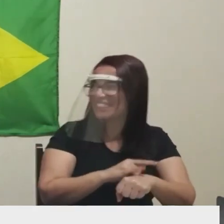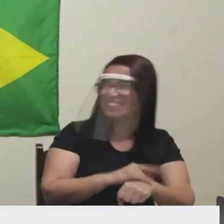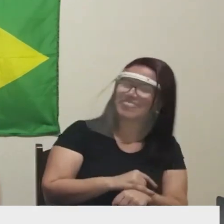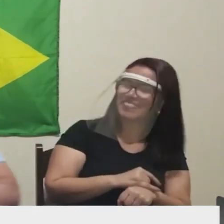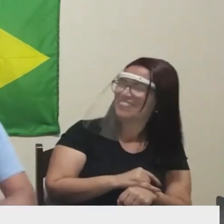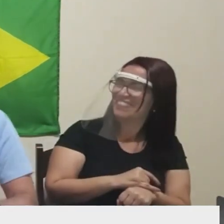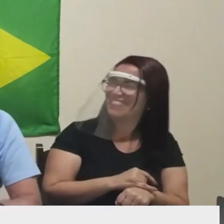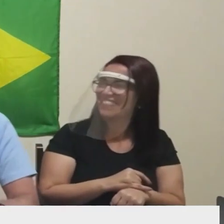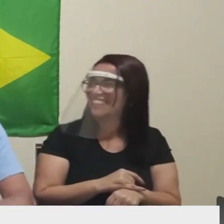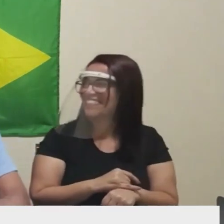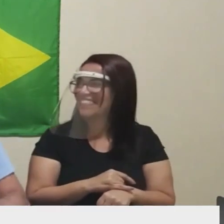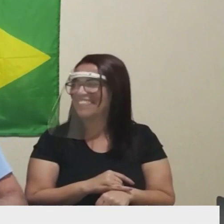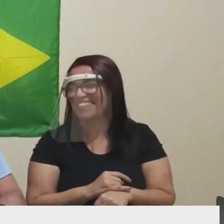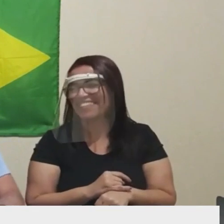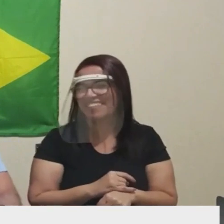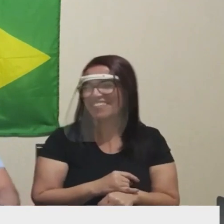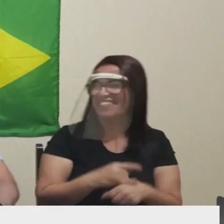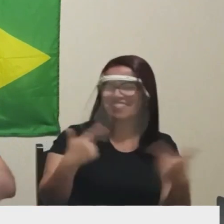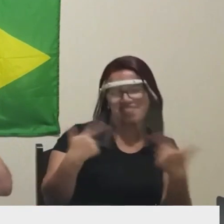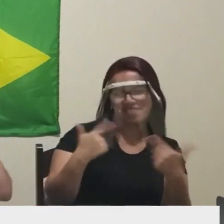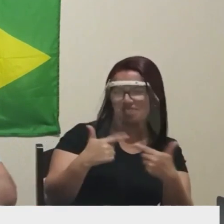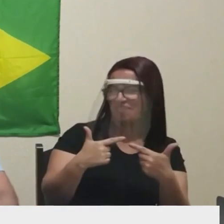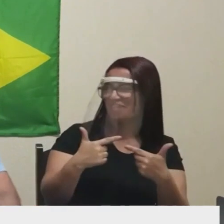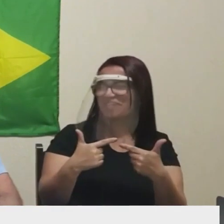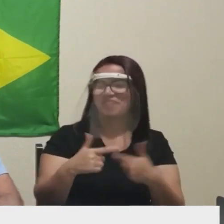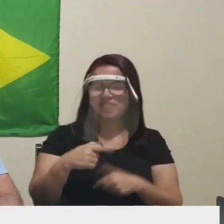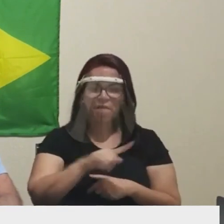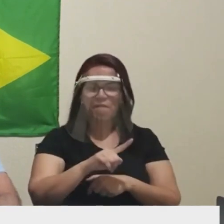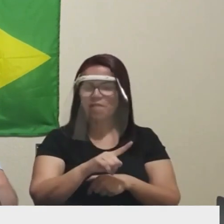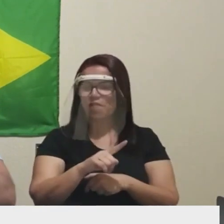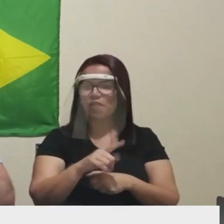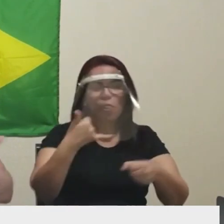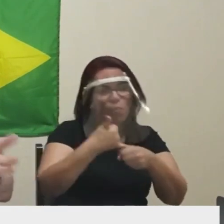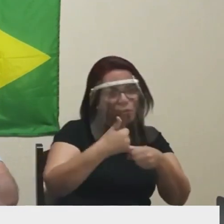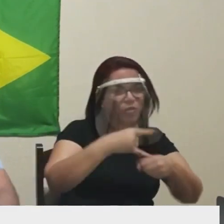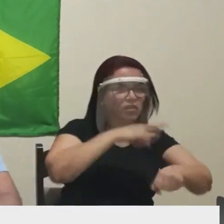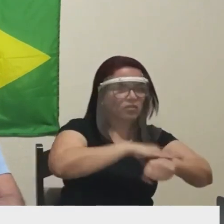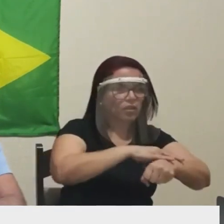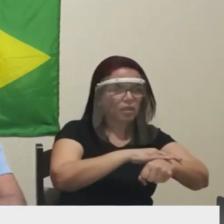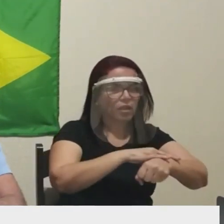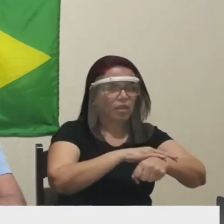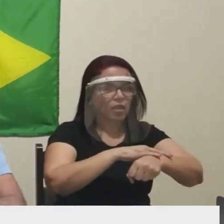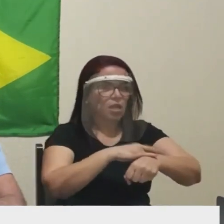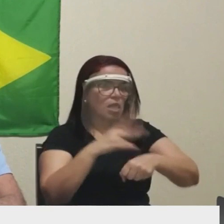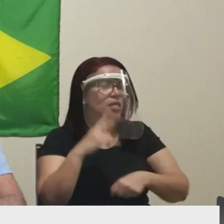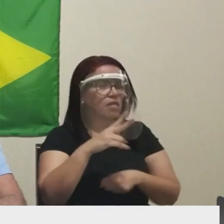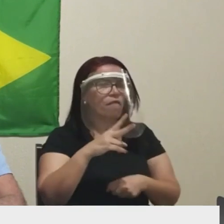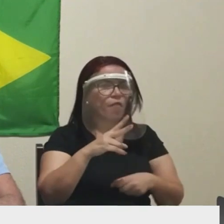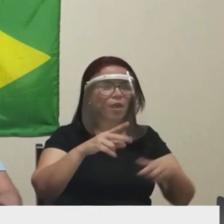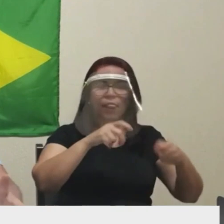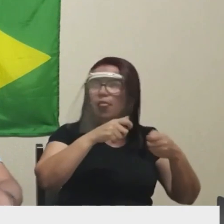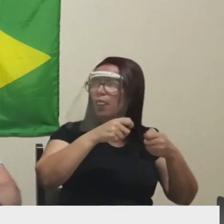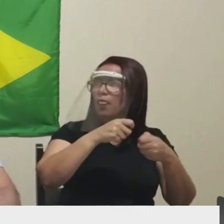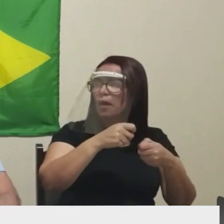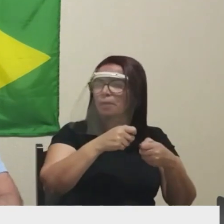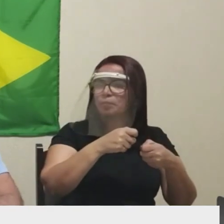O restroom. Ajuda, André, pra não pagar mexendo aqui. Vai no restroom, tá certo? E quando volta, teu carro tem uma autonomia de 400 km.